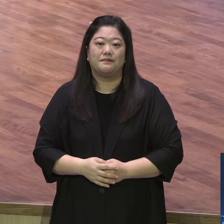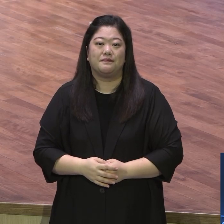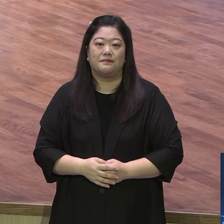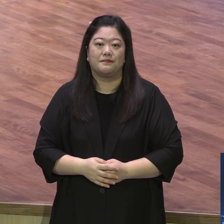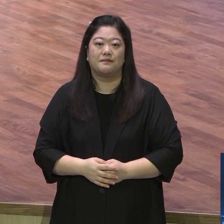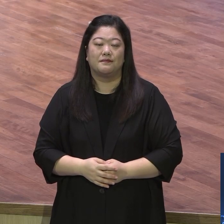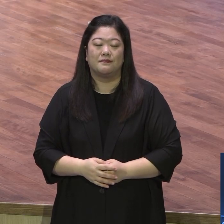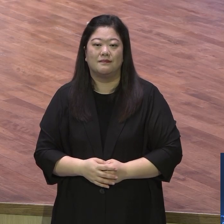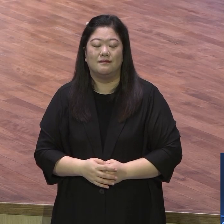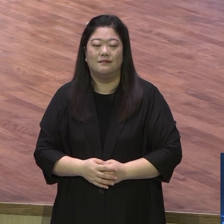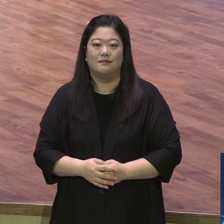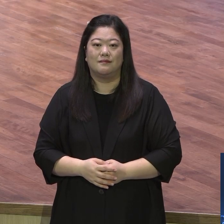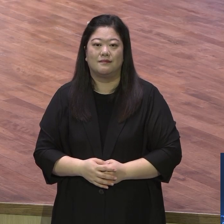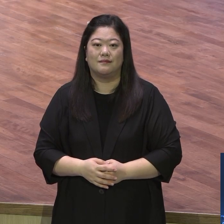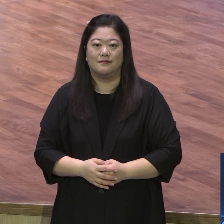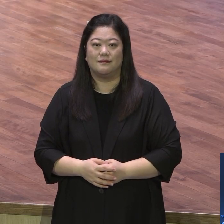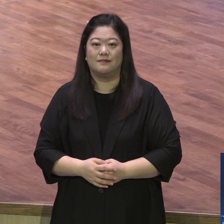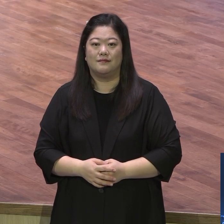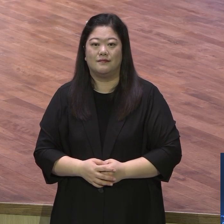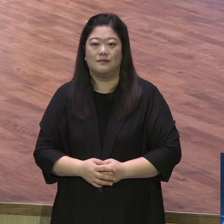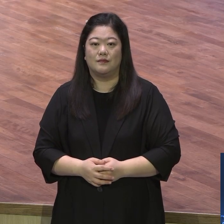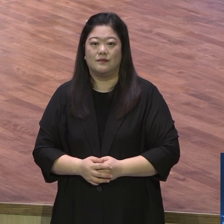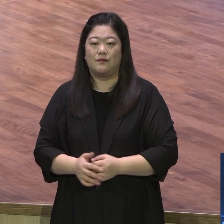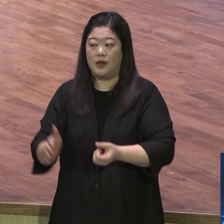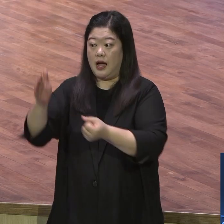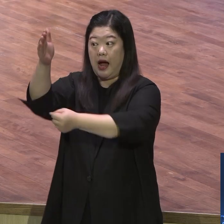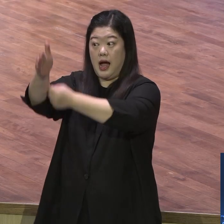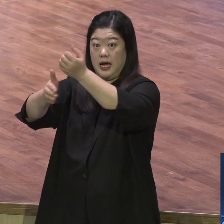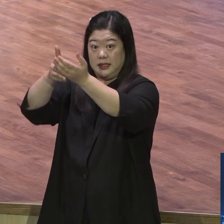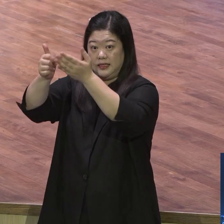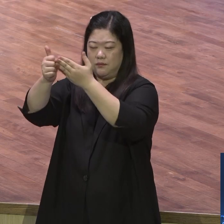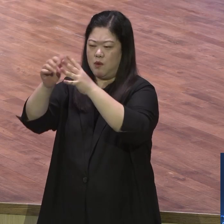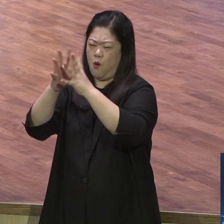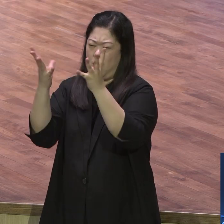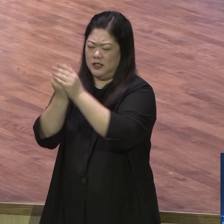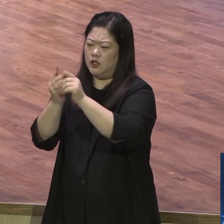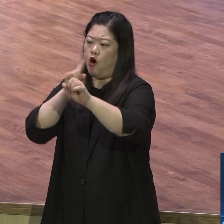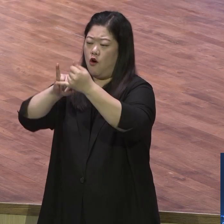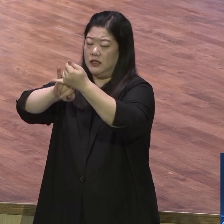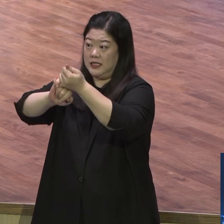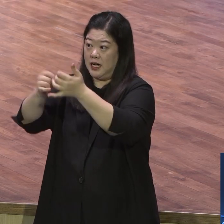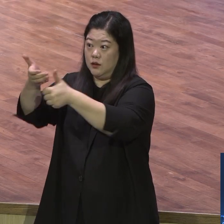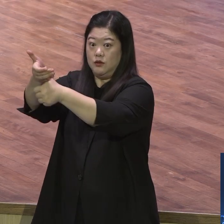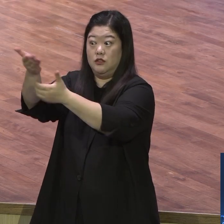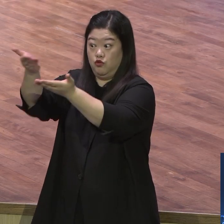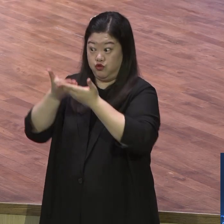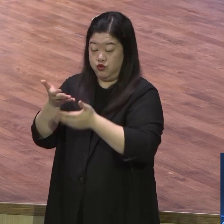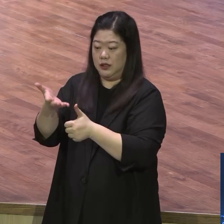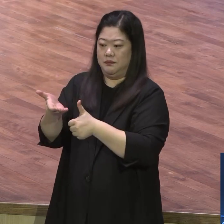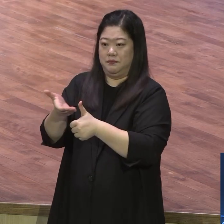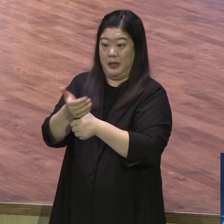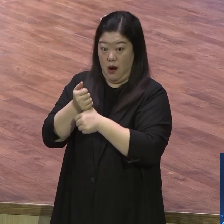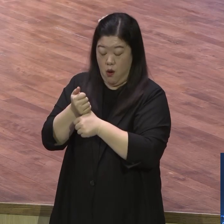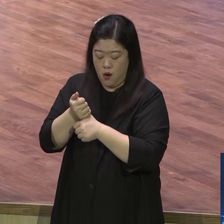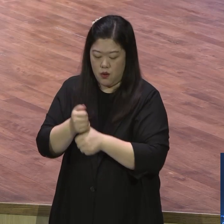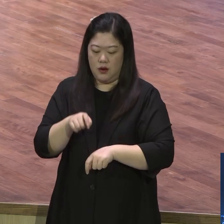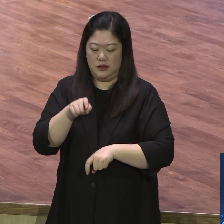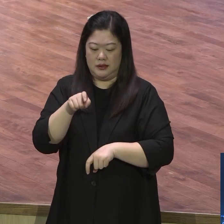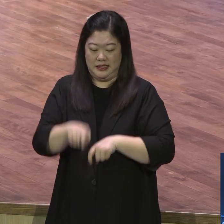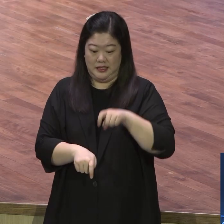하나님께서 우리에게 주시는 이 절대 은약 잡고 절대 실천하고 절대 믿음으로 절대 응답 받는